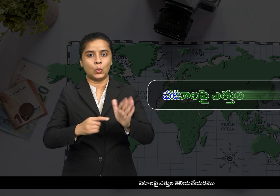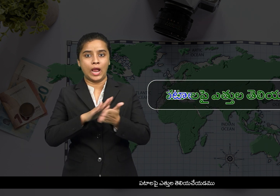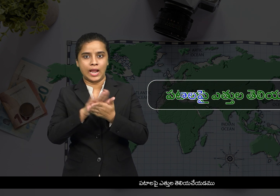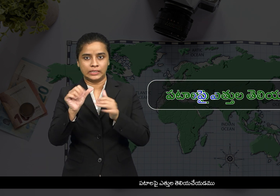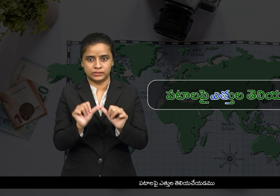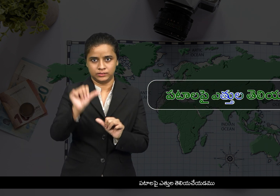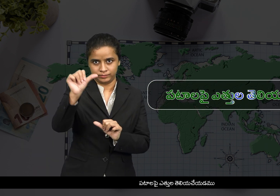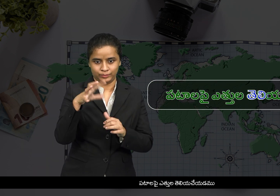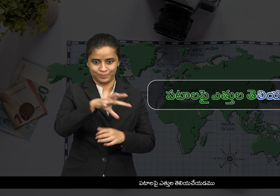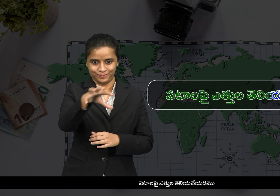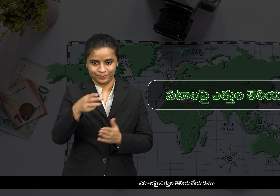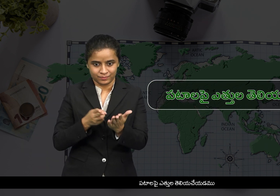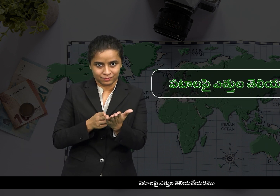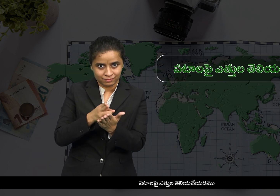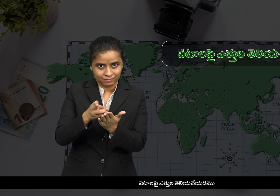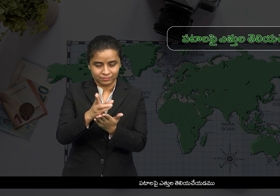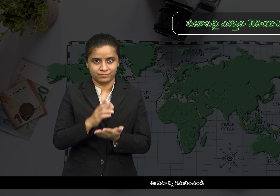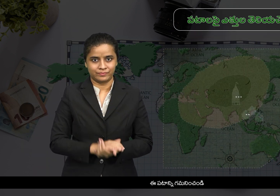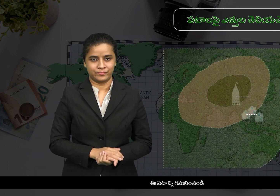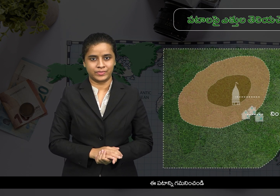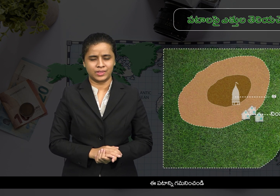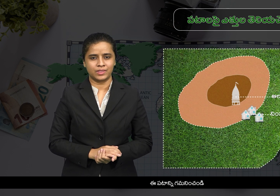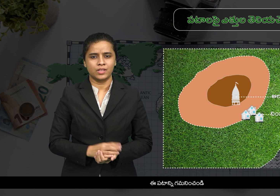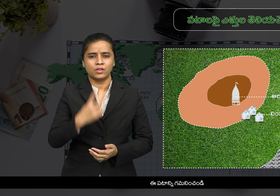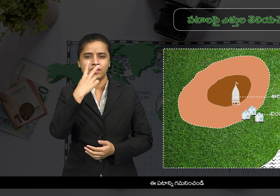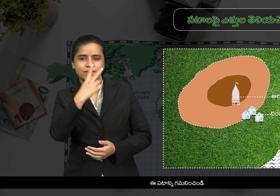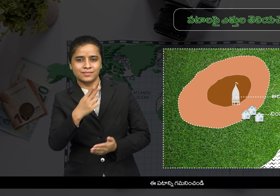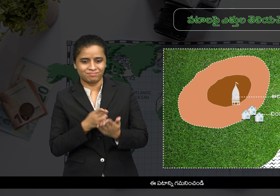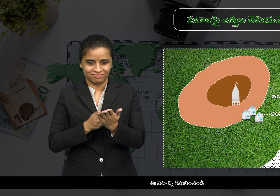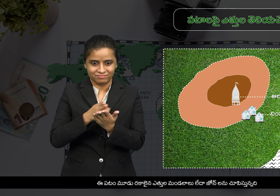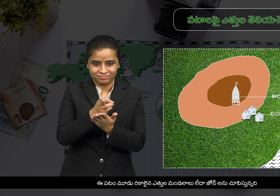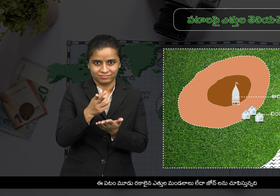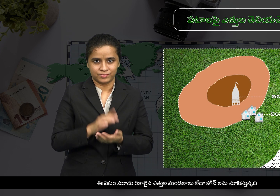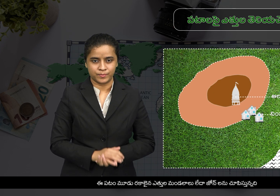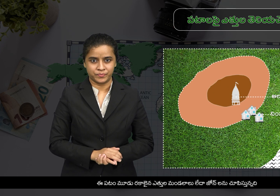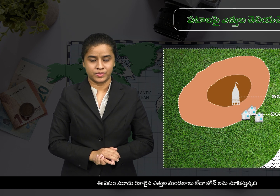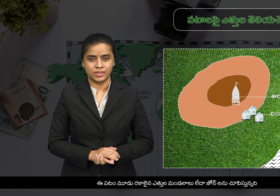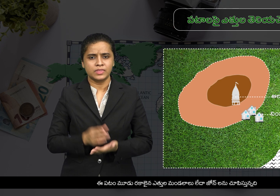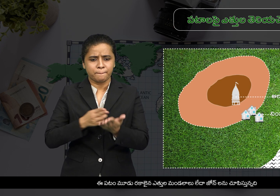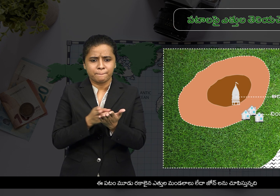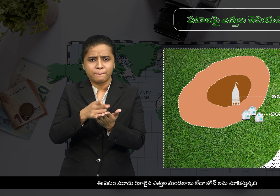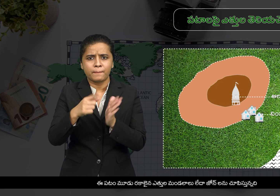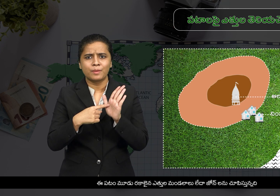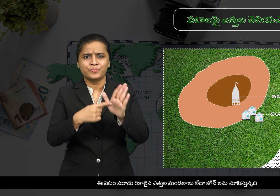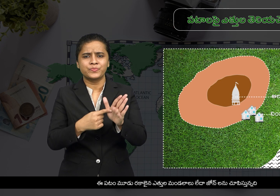పటాలపై ఎత్తుల తెలియచేయటం. ఈ పటాన్ని గమనించండి. ఈ పటం 3 రకాలైన